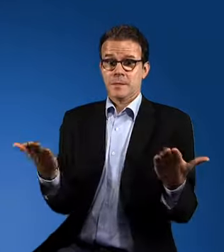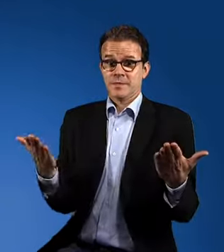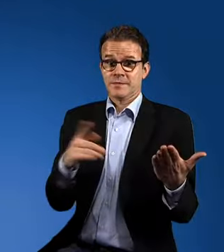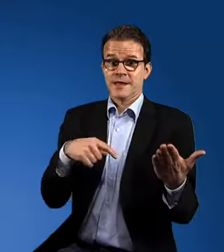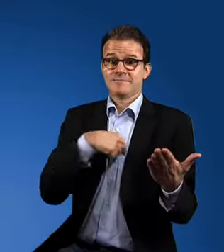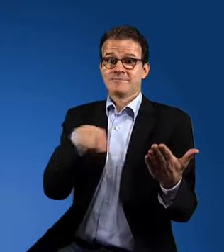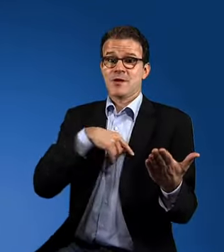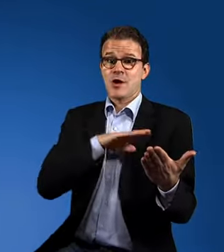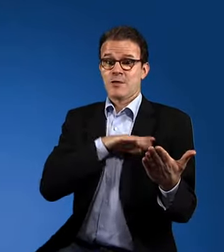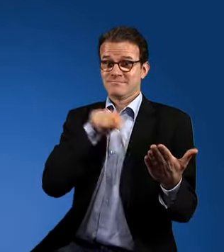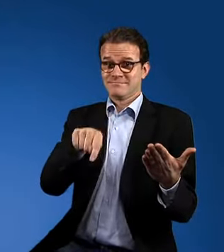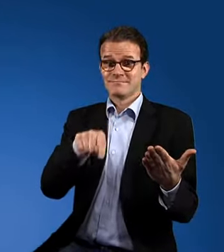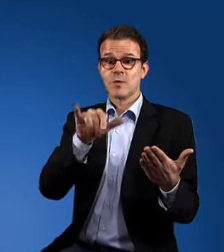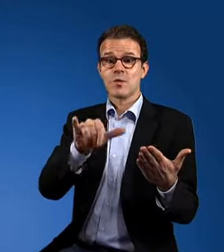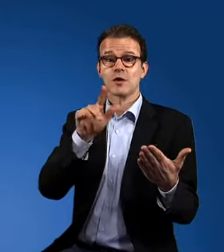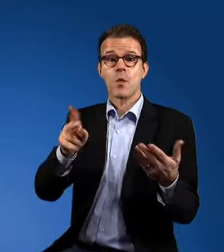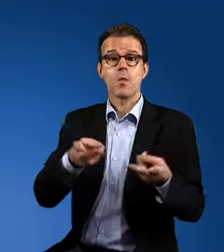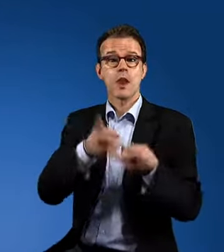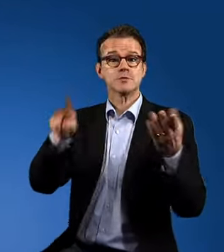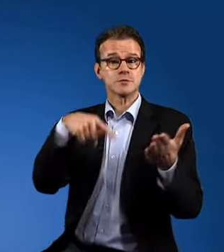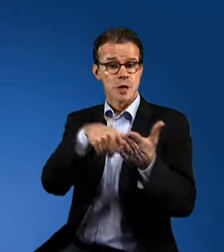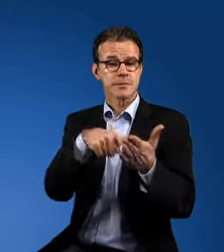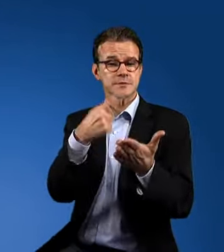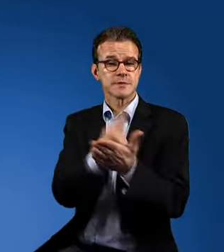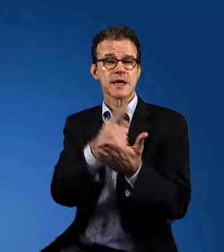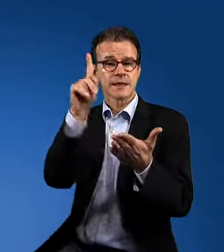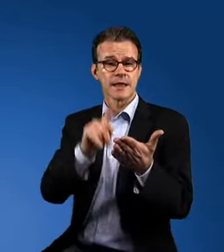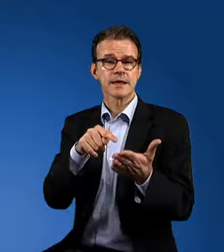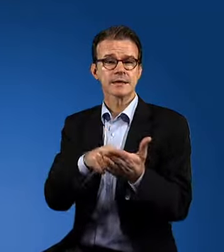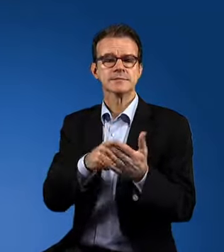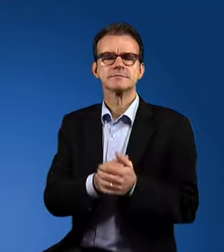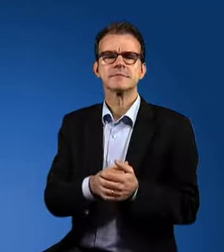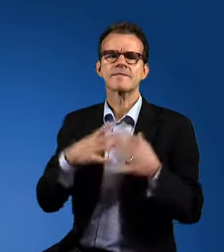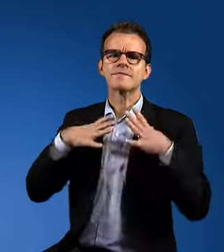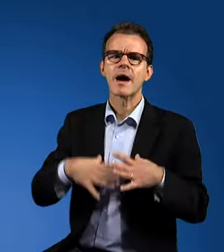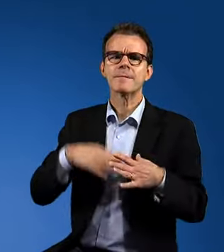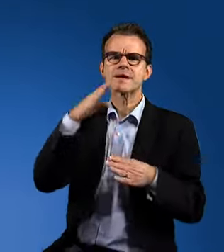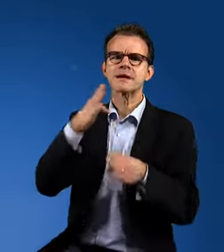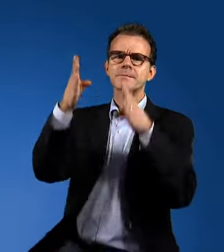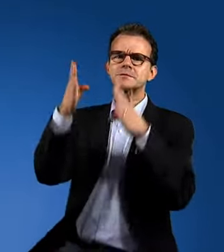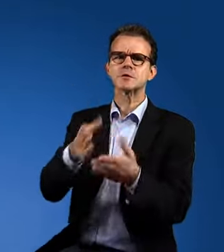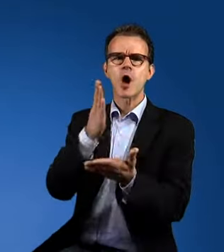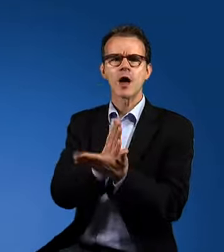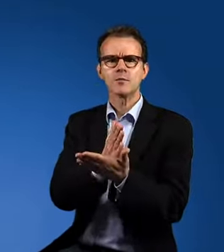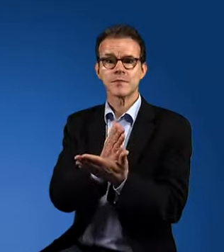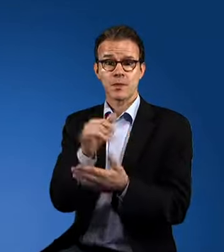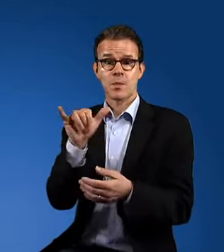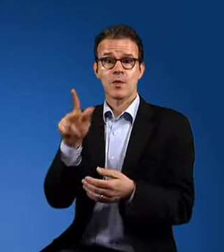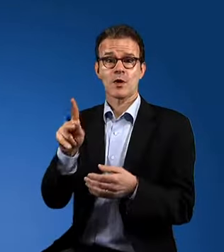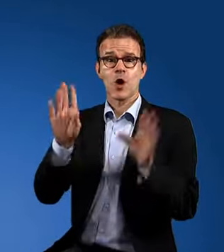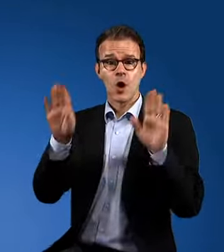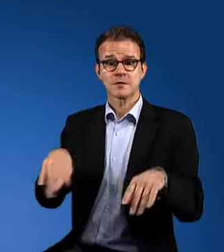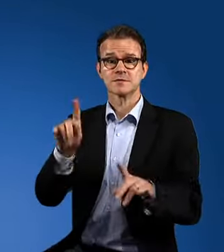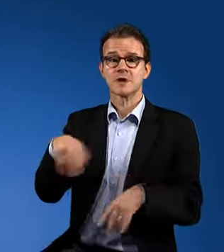vaikuttamisinstrumentista, mikä meillä tällä hetkellä on, eli tämä YK:n yleissopimus vammaisten henkilöiden oikeuksista,